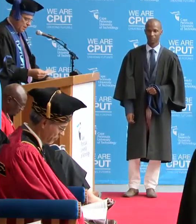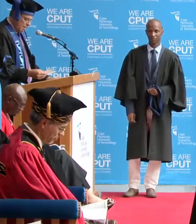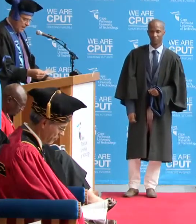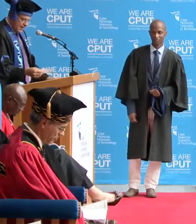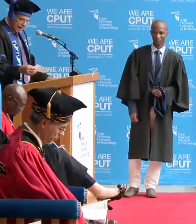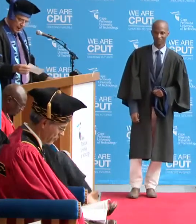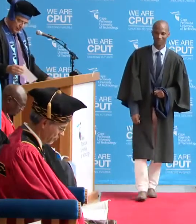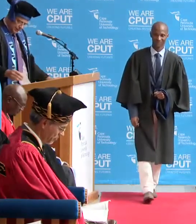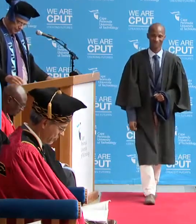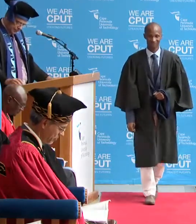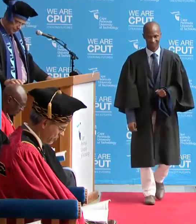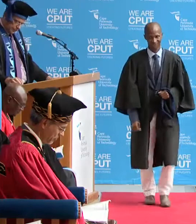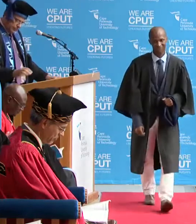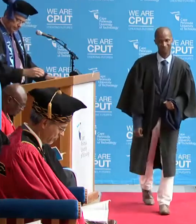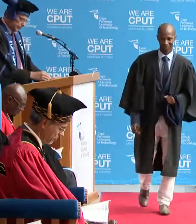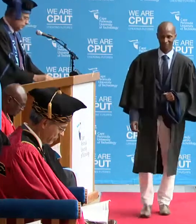Ntunduzelu Malima.